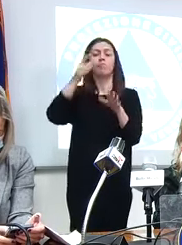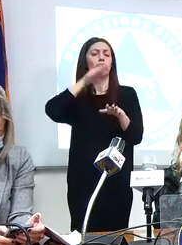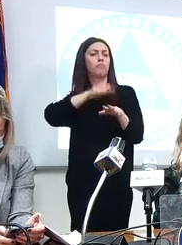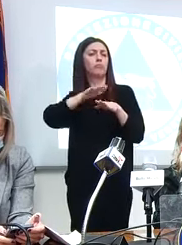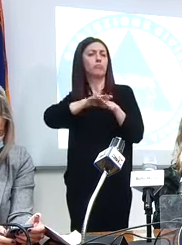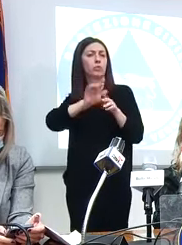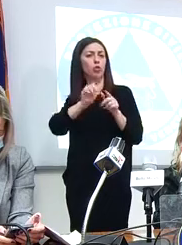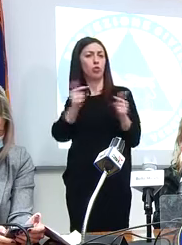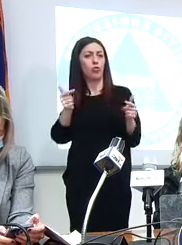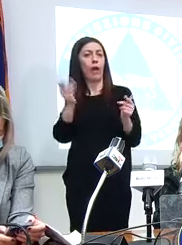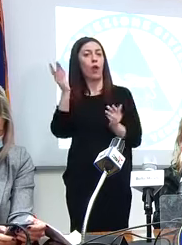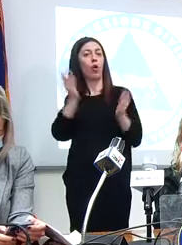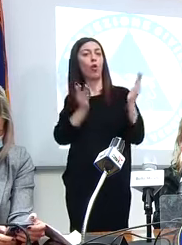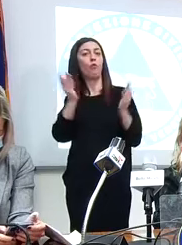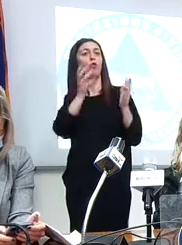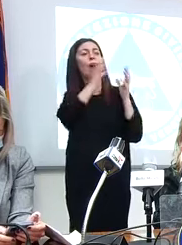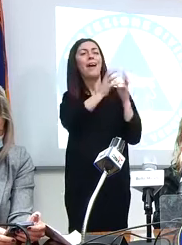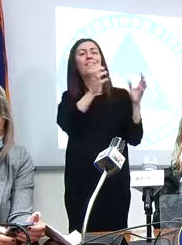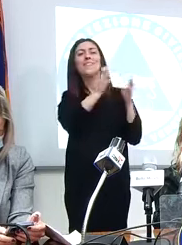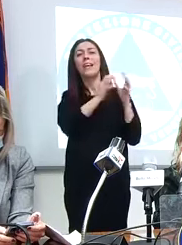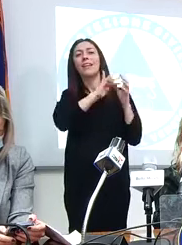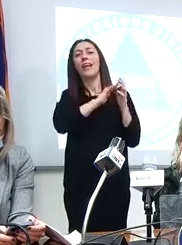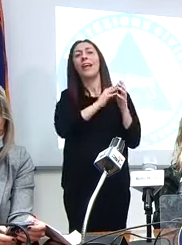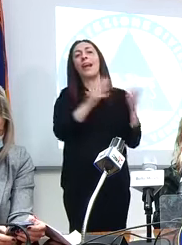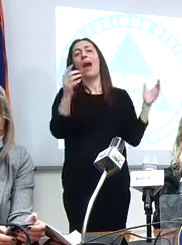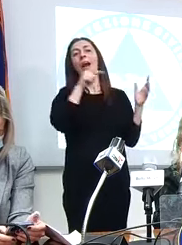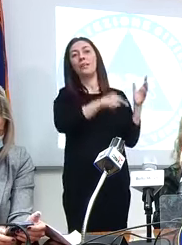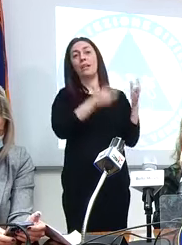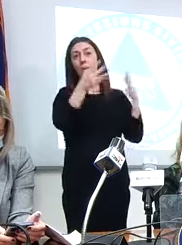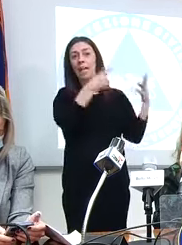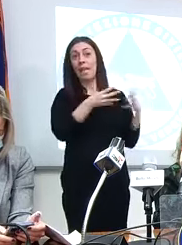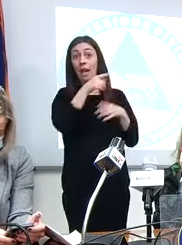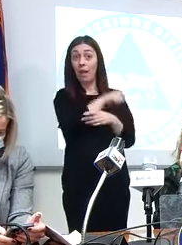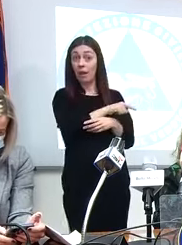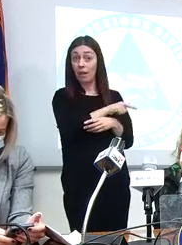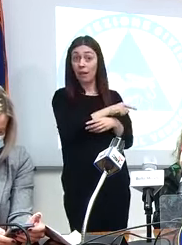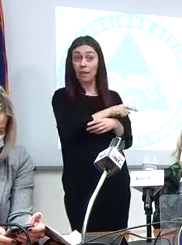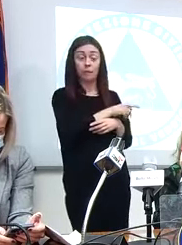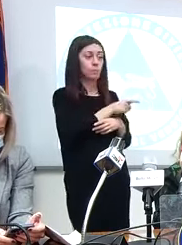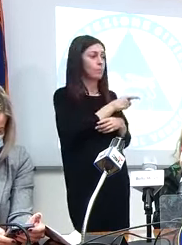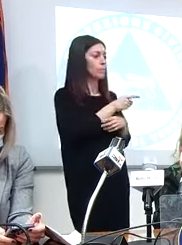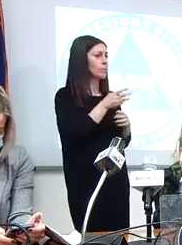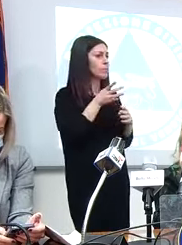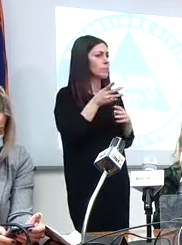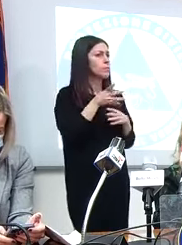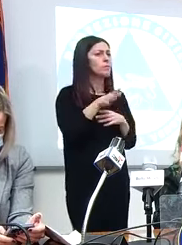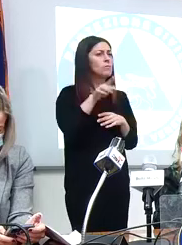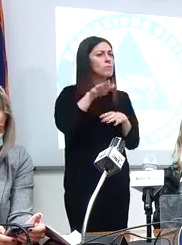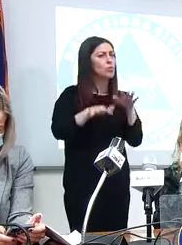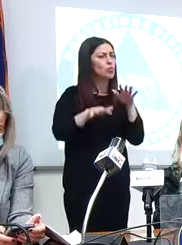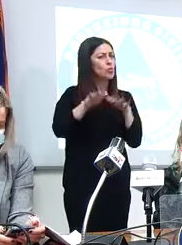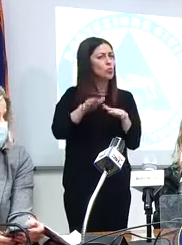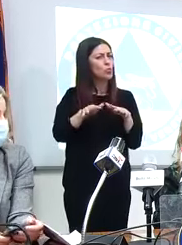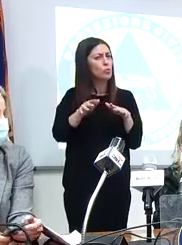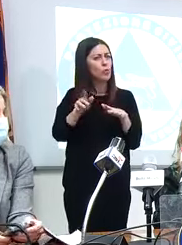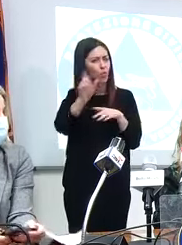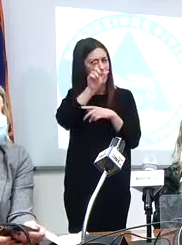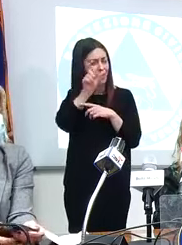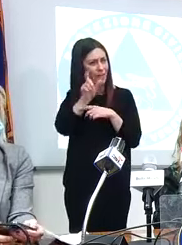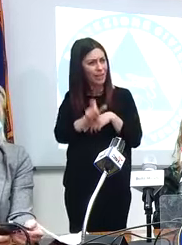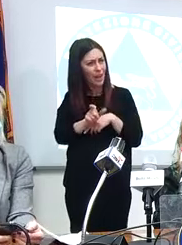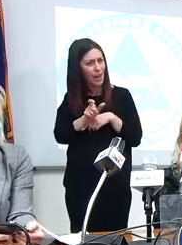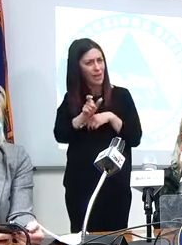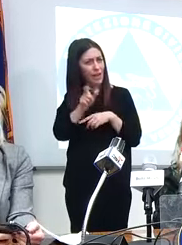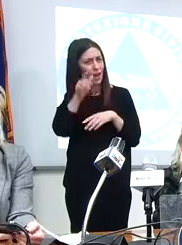americani. Ci potete dare una risposta in tale proposito? Scusa un attimo, ma tu hai il dubbio che il nostro paese sia sguarnito?